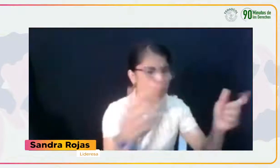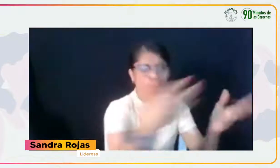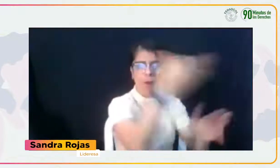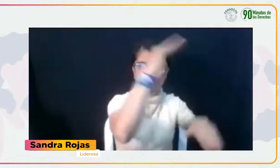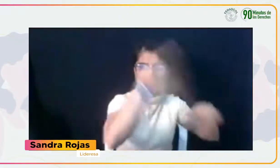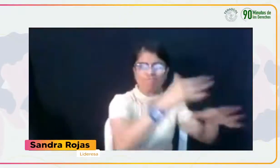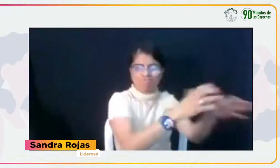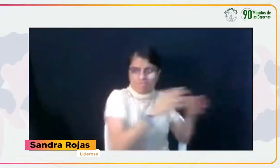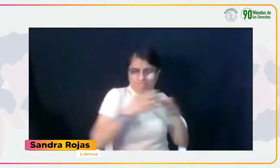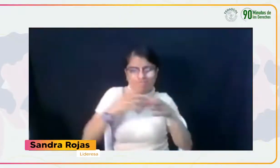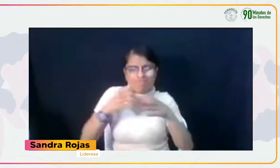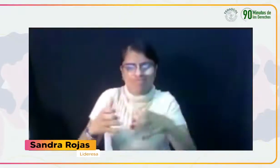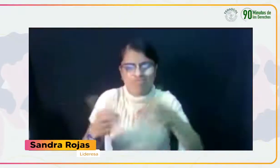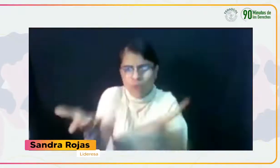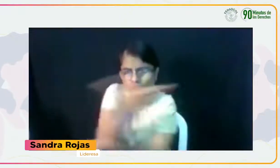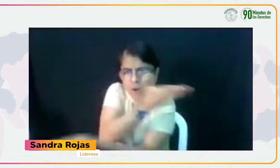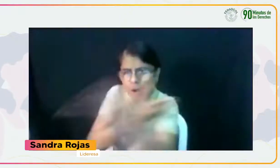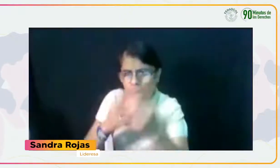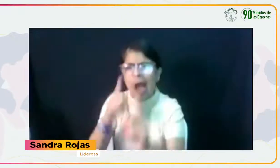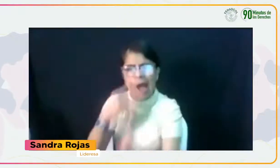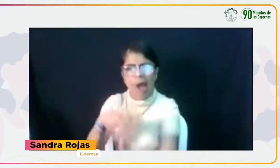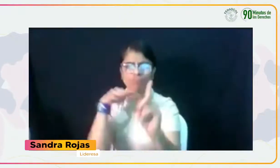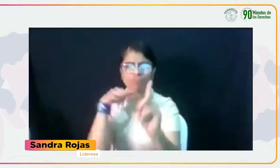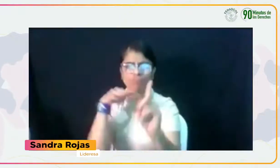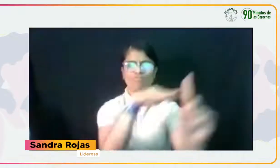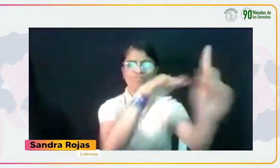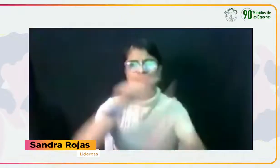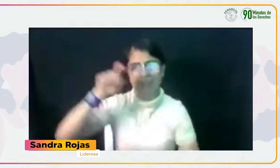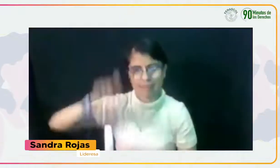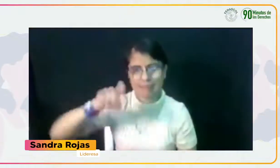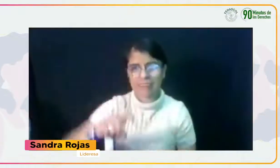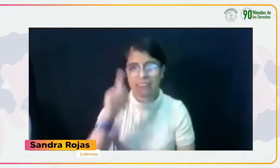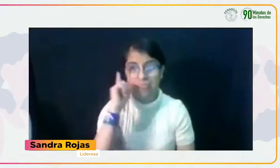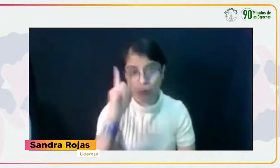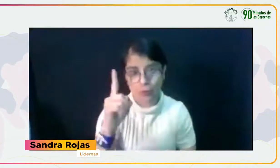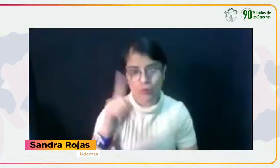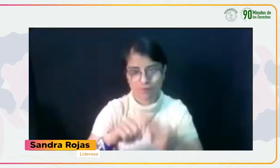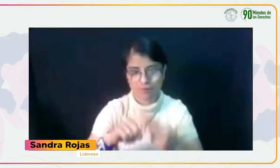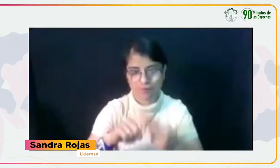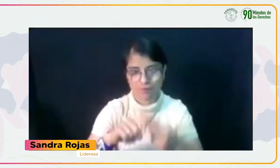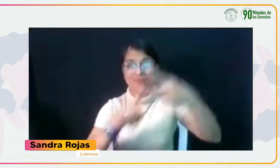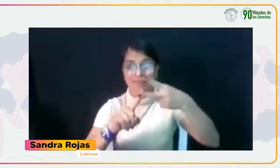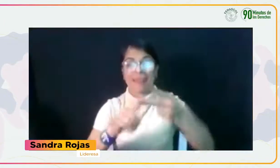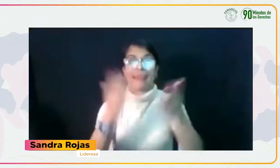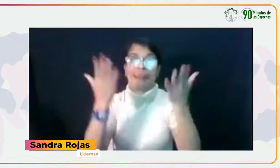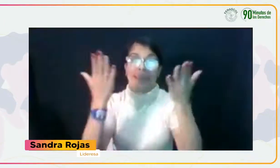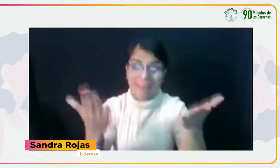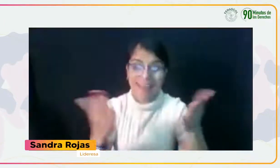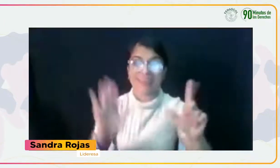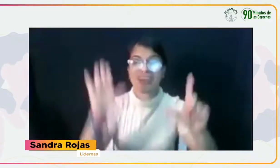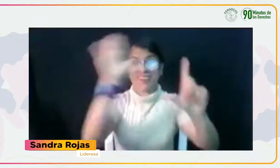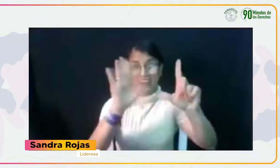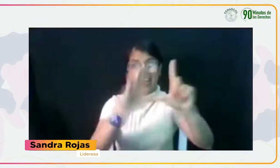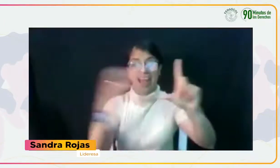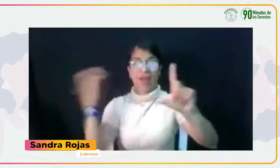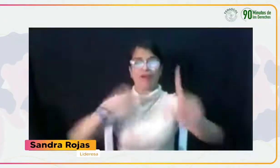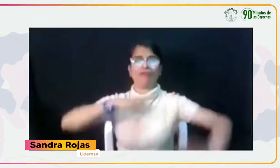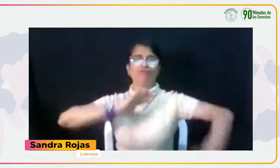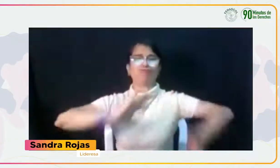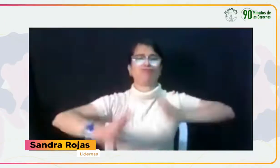no específicamente para crear unas mesas y unos espacios de diálogo para poder hacer incidencia. Eso sería lo primero. Lo segundo